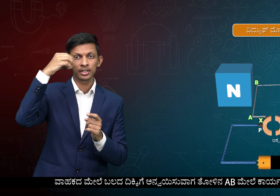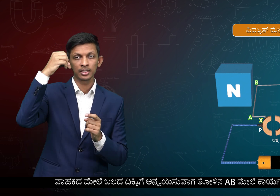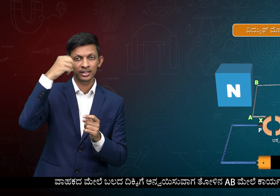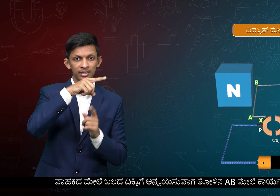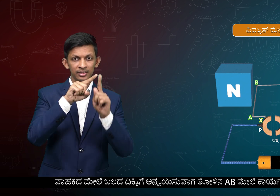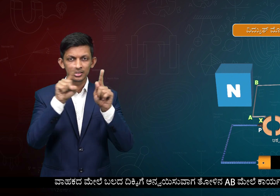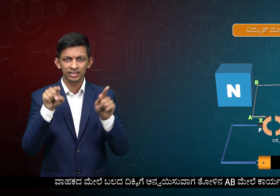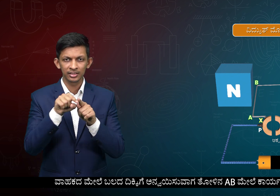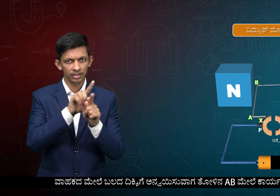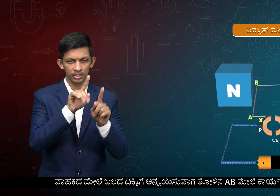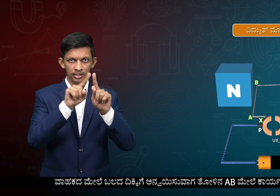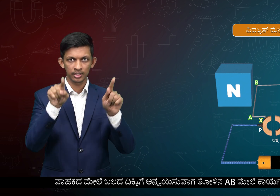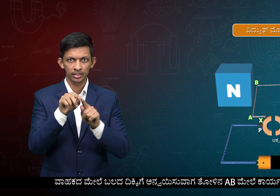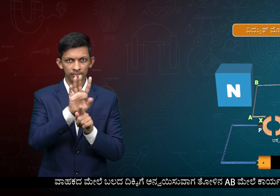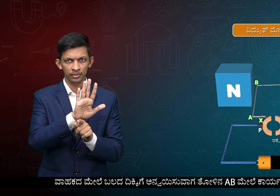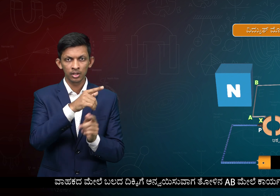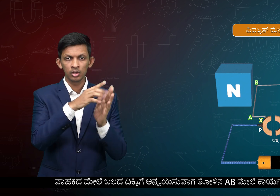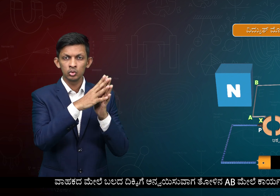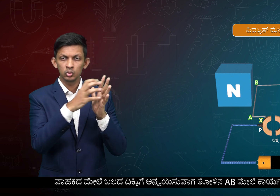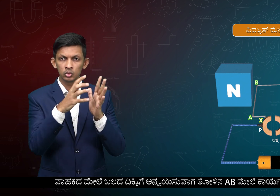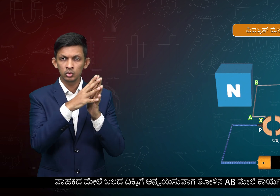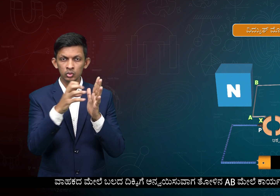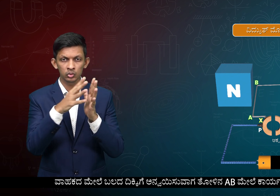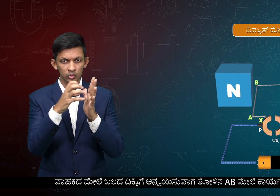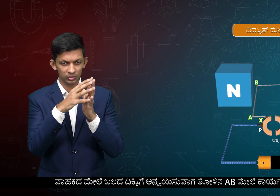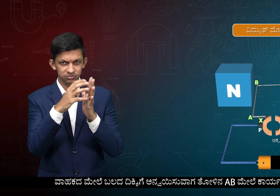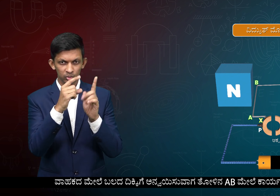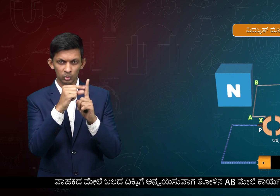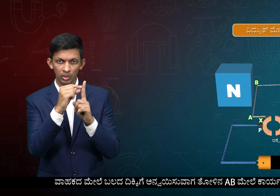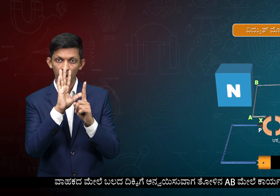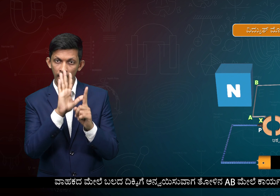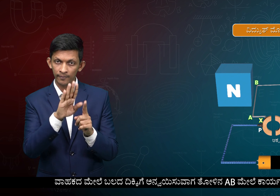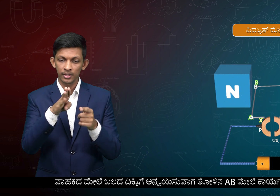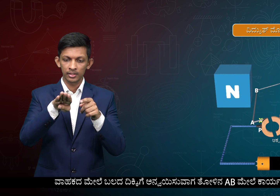ಮೇಲೆ ಬಲದ ದಿಕ್ಕಿಗೆ ಅನ್ವಯಿಸುವಾಗ ತೋಳಿನ AB